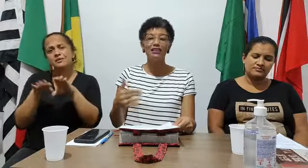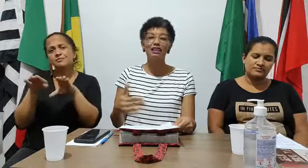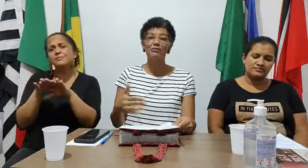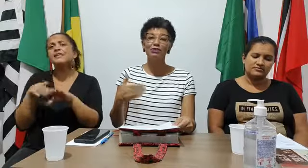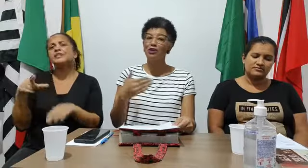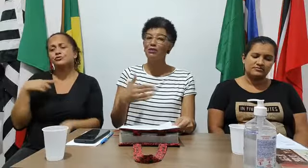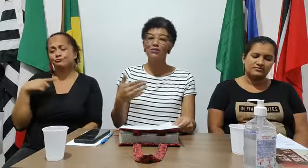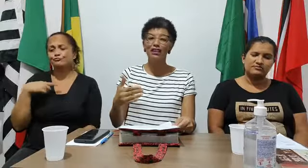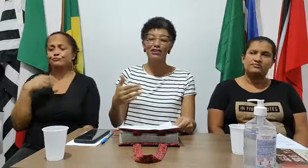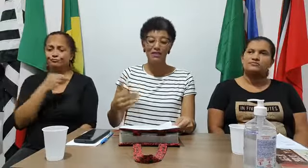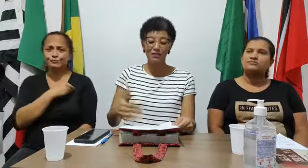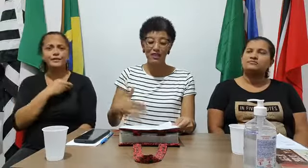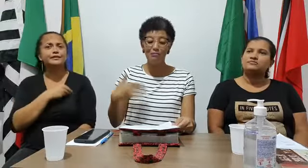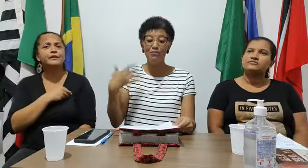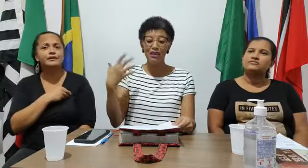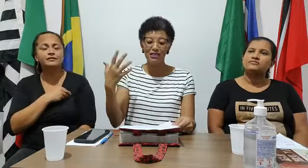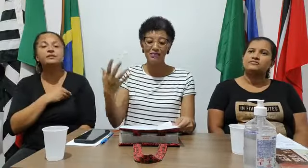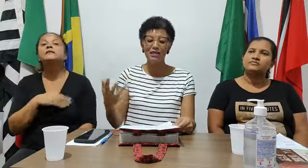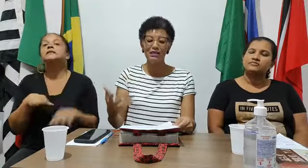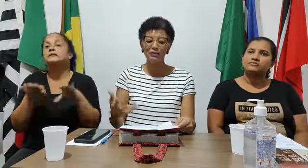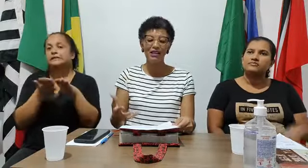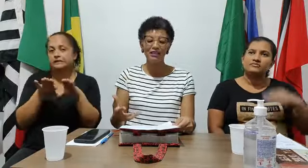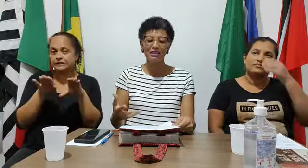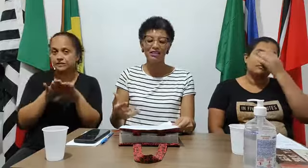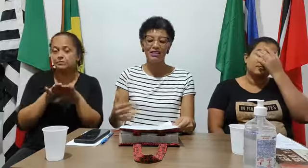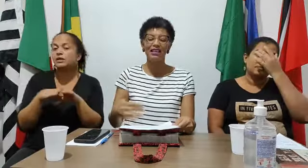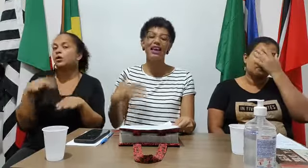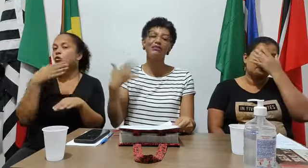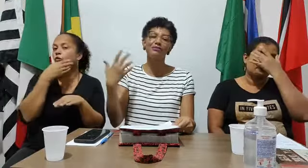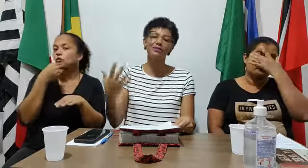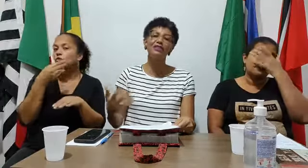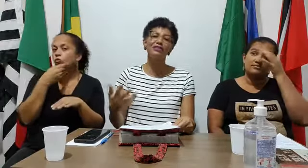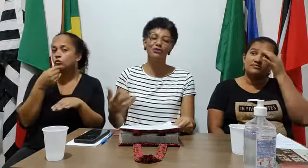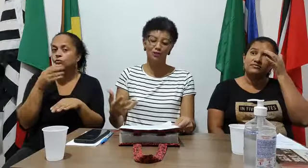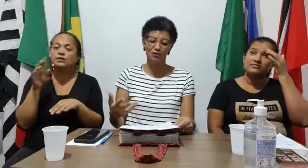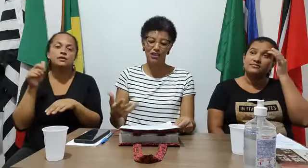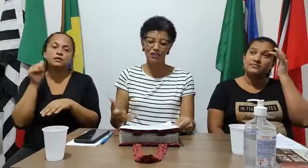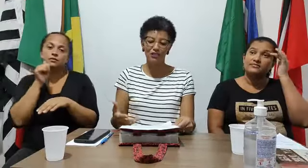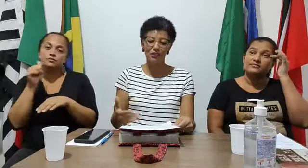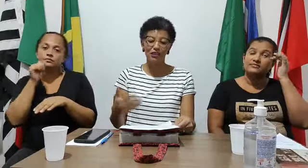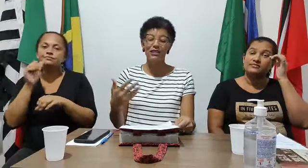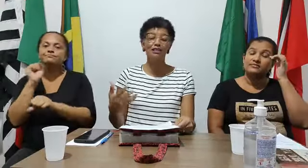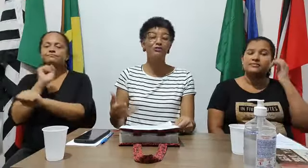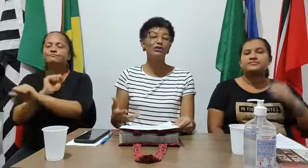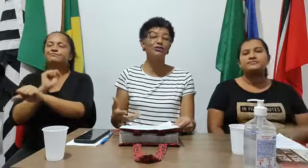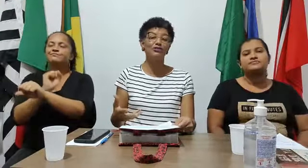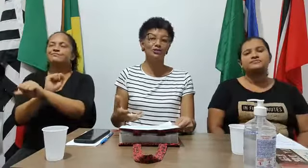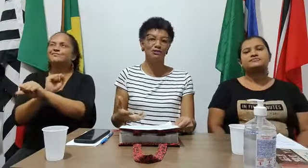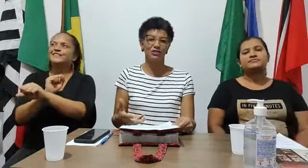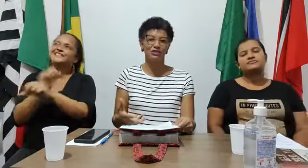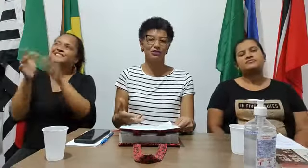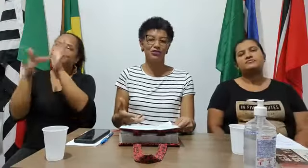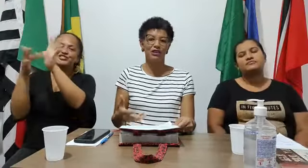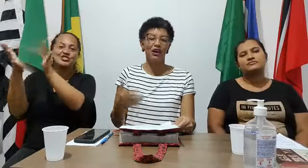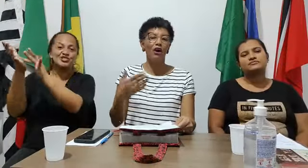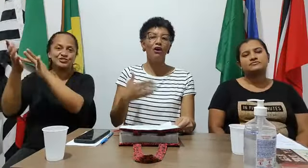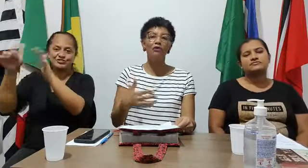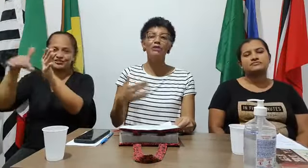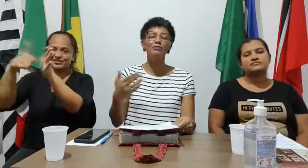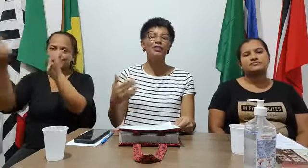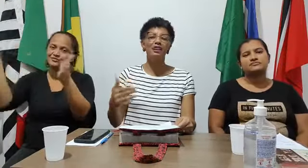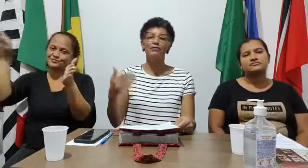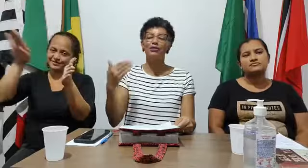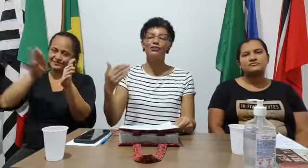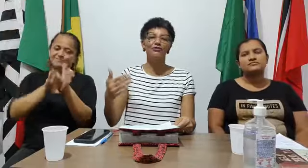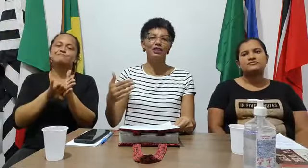também nós temos, homem e mulher, nós temos a mesma esperança, que é a vinda de nosso Senhor e Salvador Jesus Cristo.